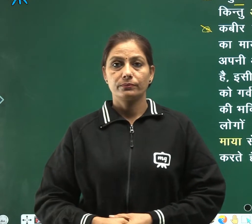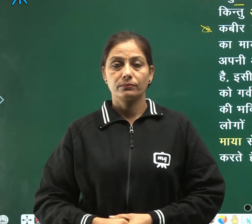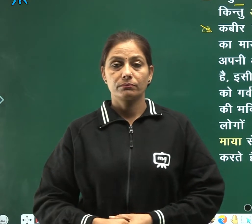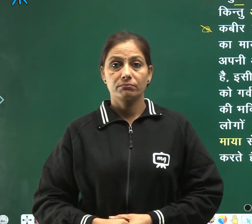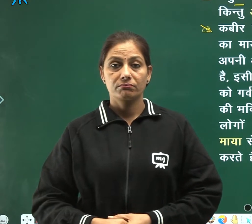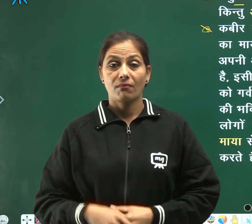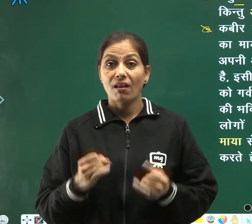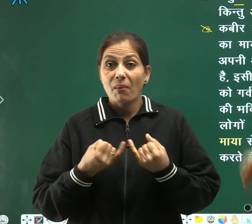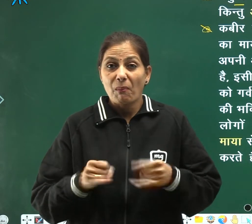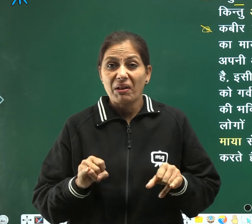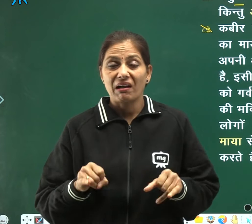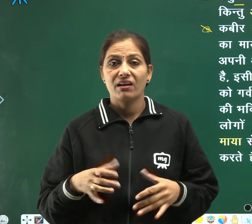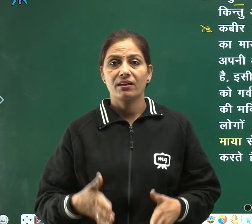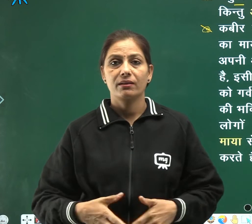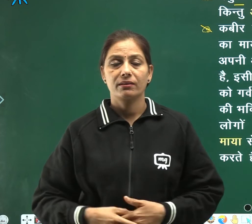नश्वर है,